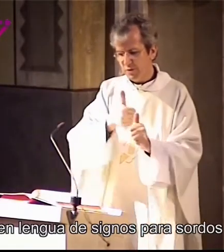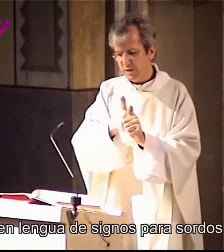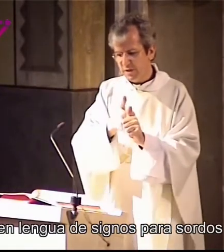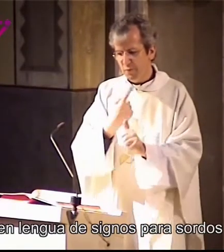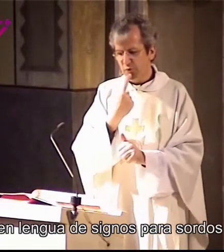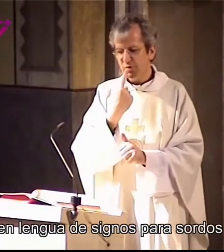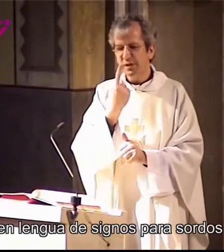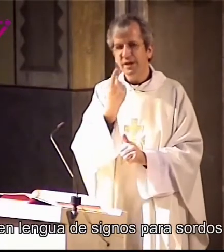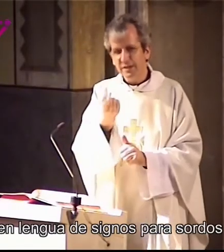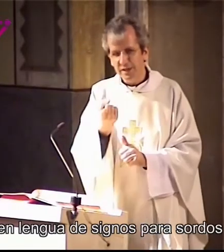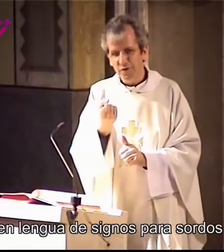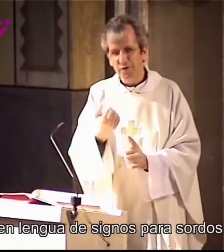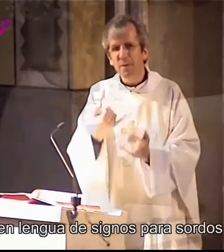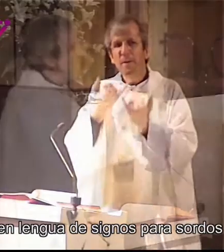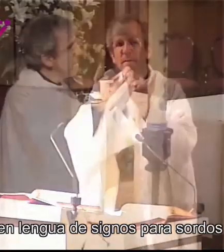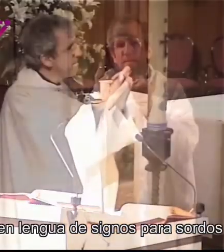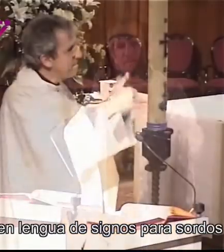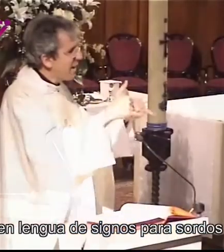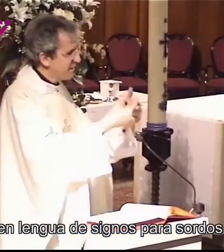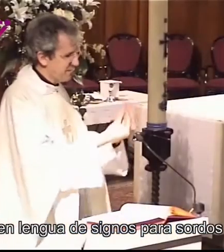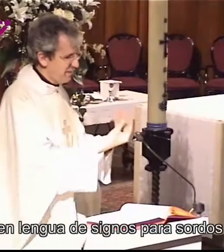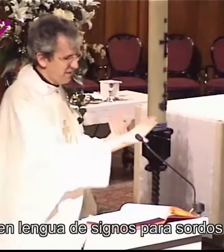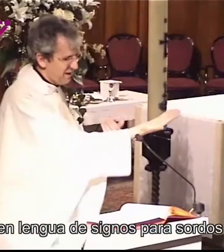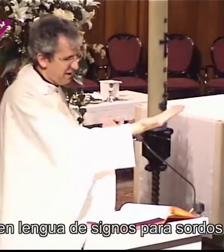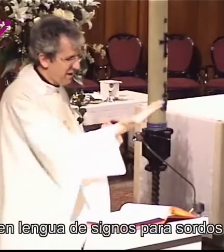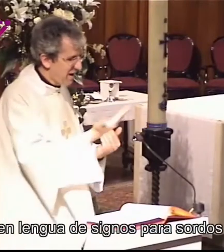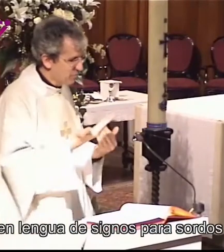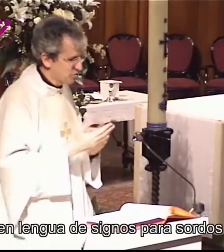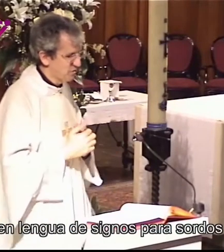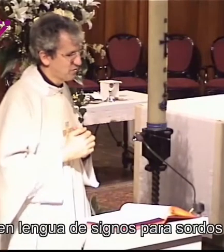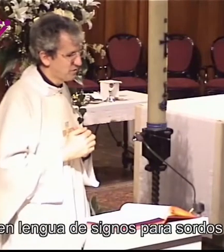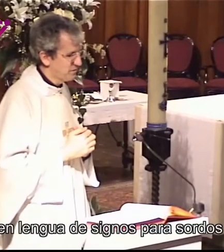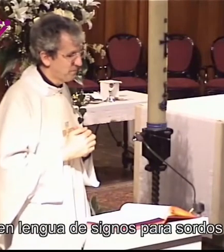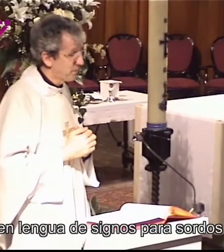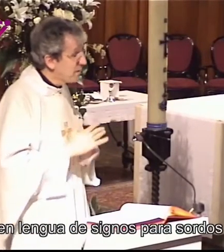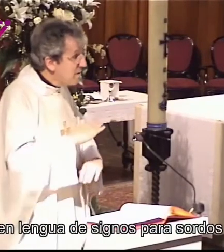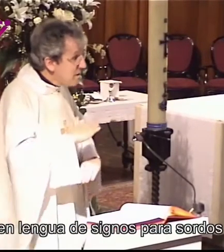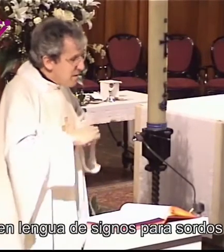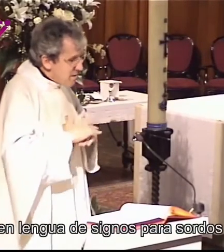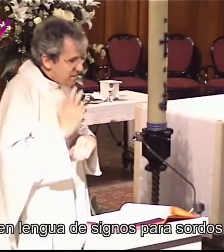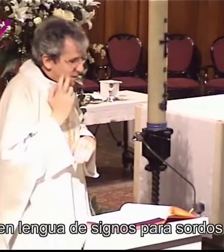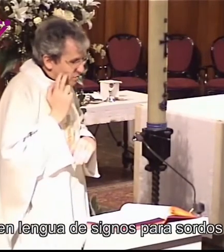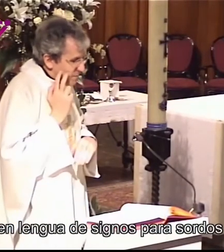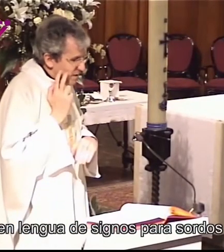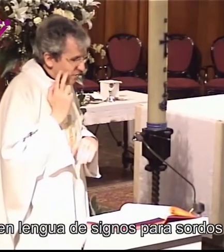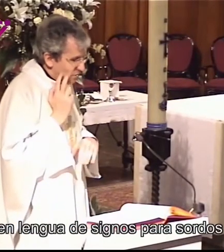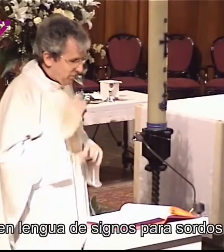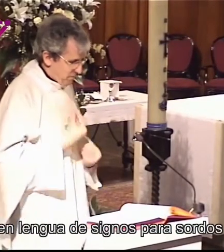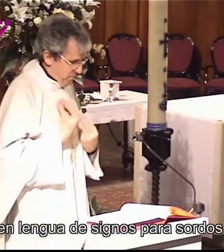discípulos y les dijo, paz a vosotros. Llenos de miedo, por